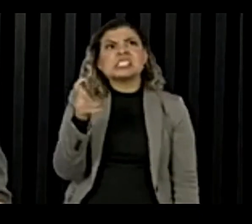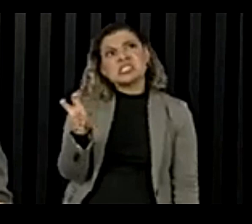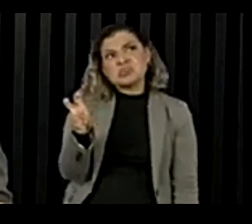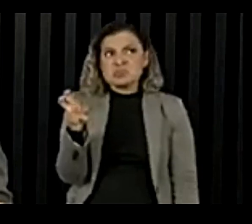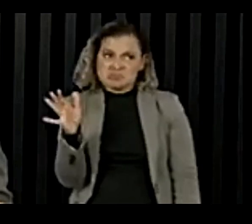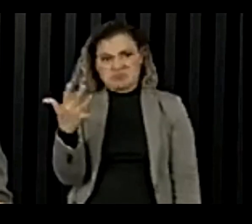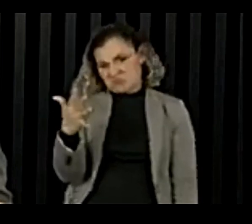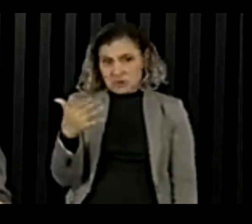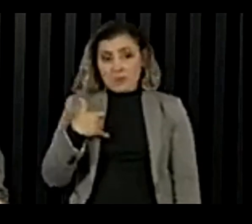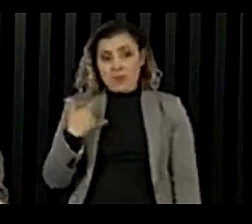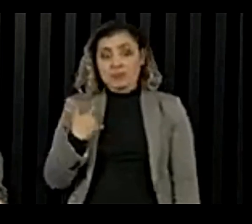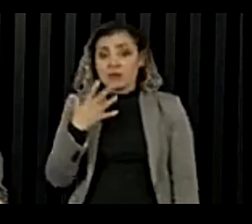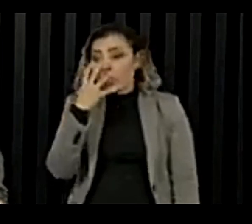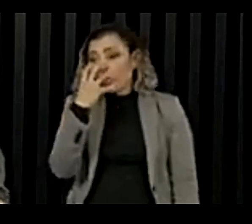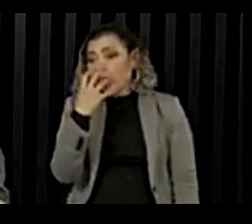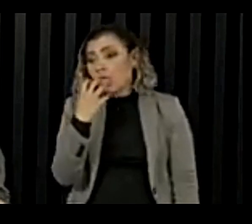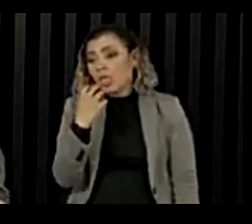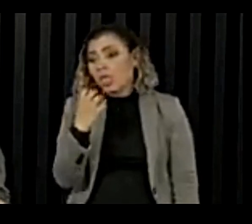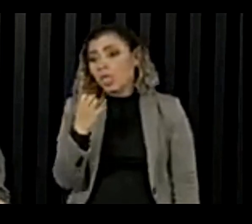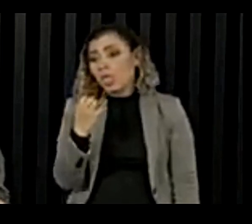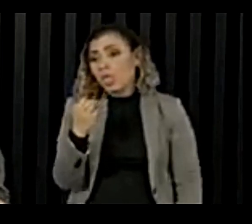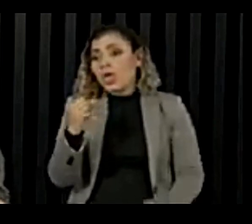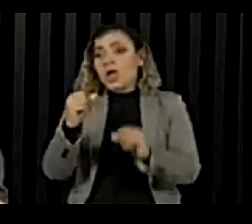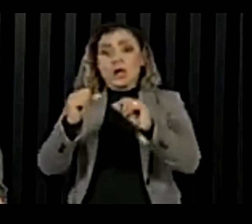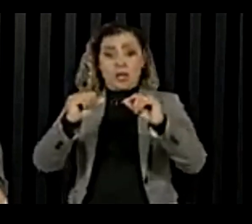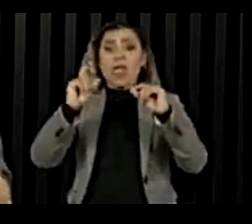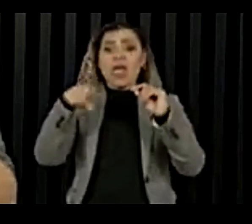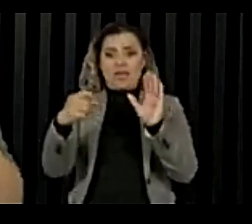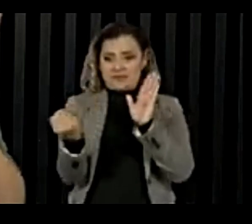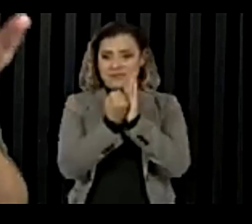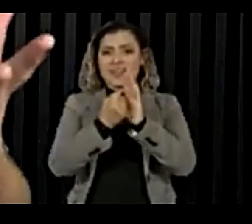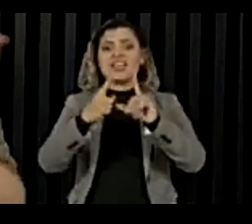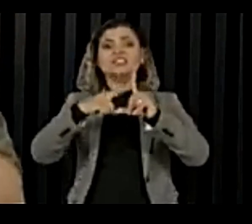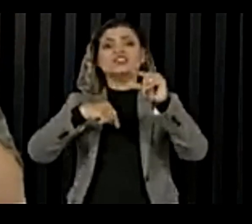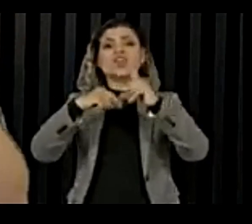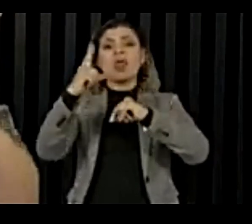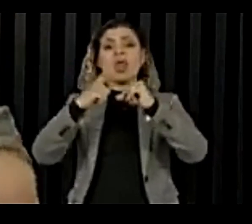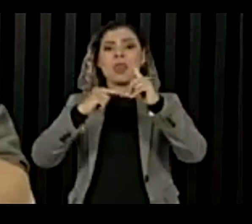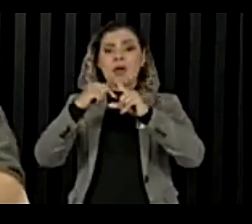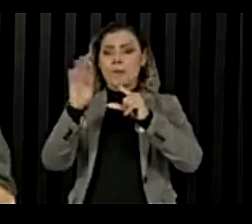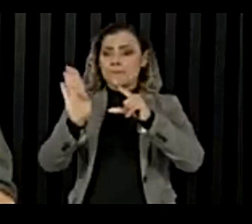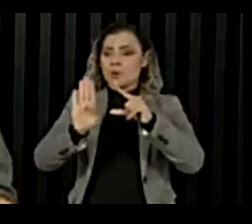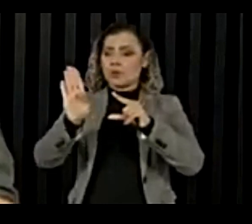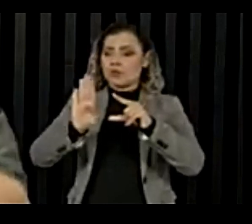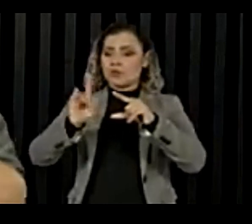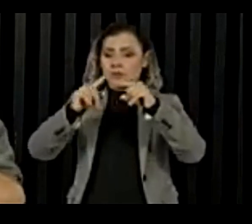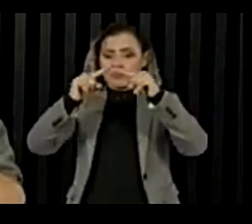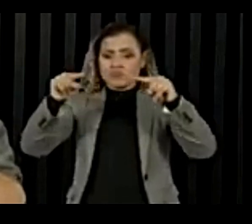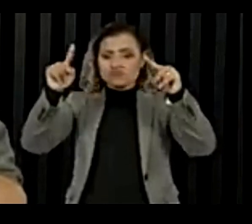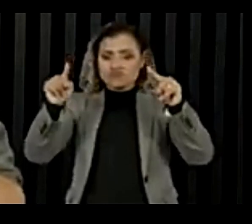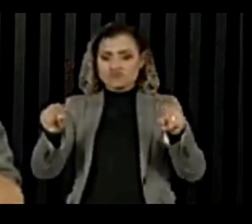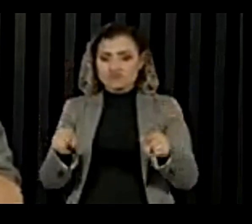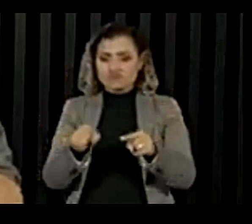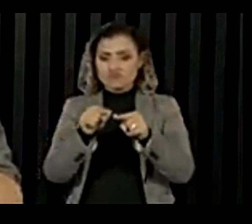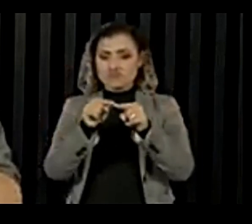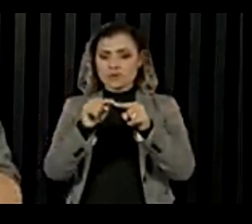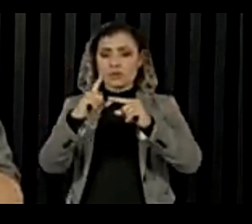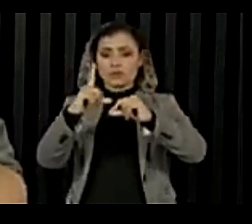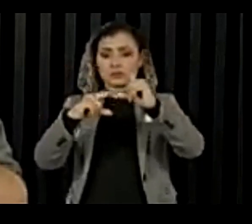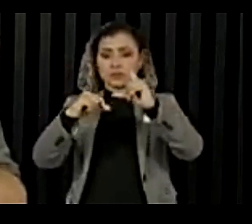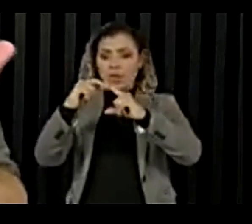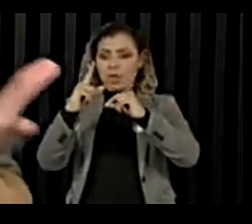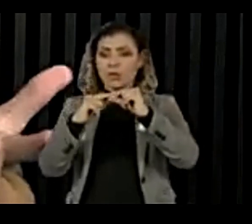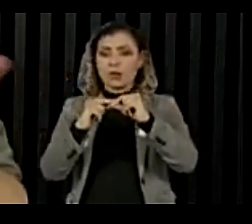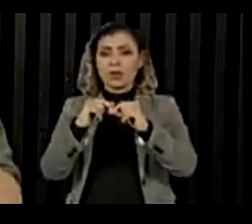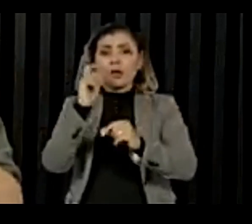idade, me encantei por aquela estrela, já amava aquela estrela. E sempre que passava futebol na televisão,